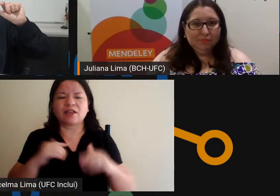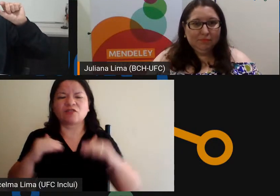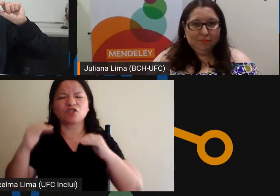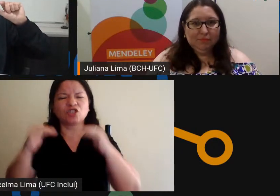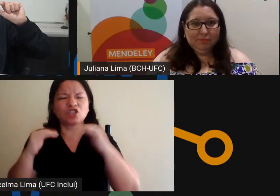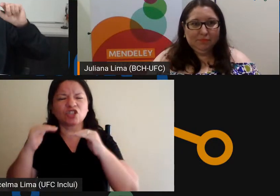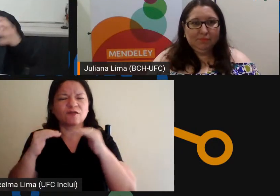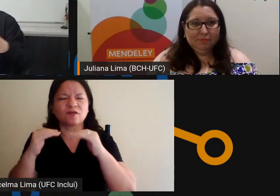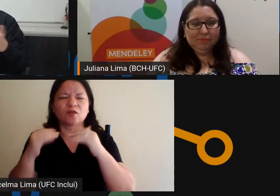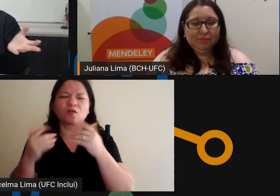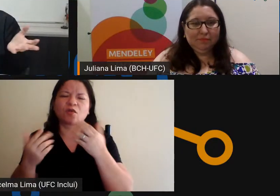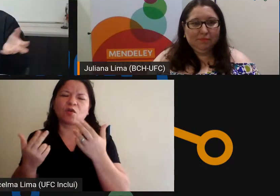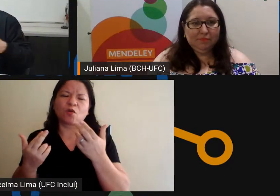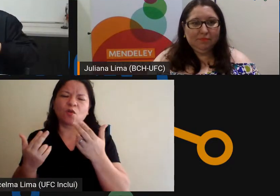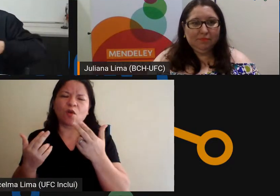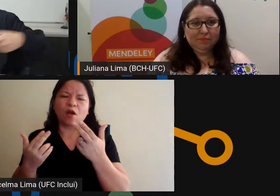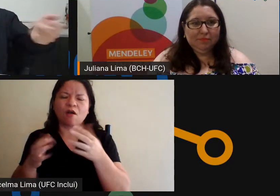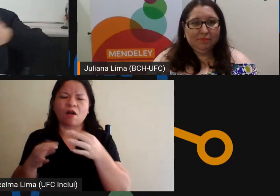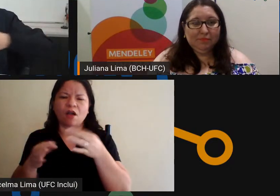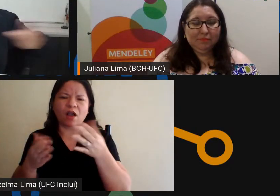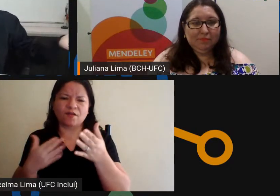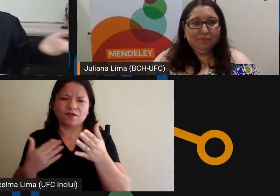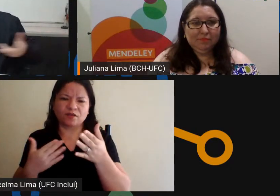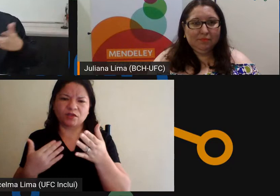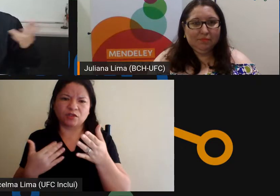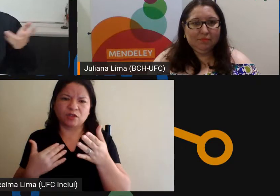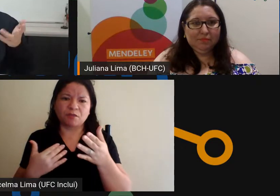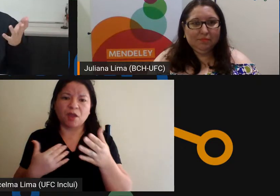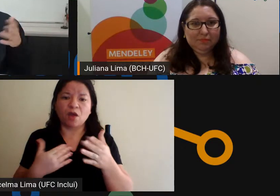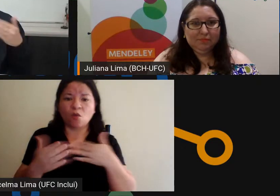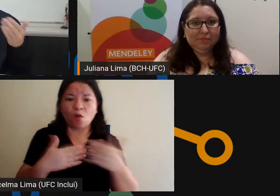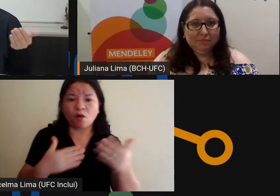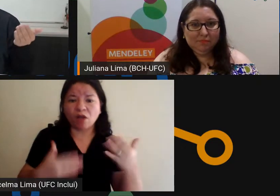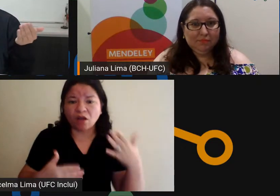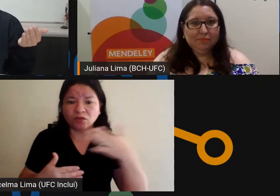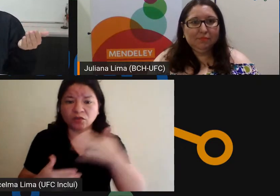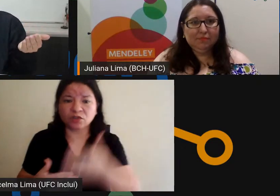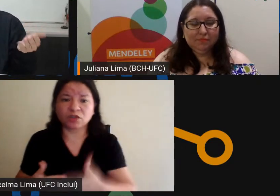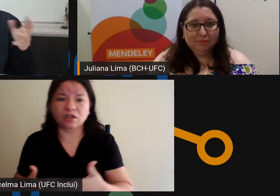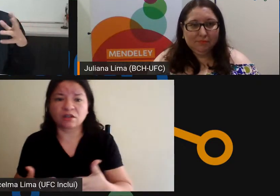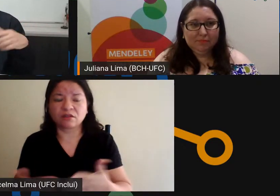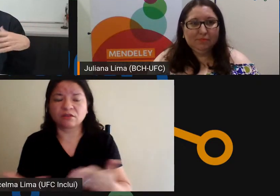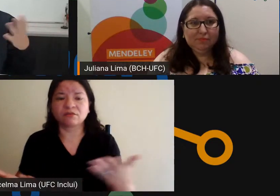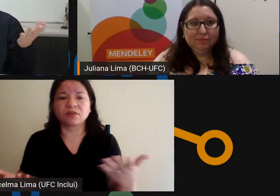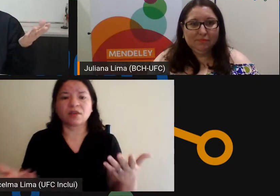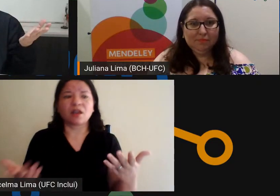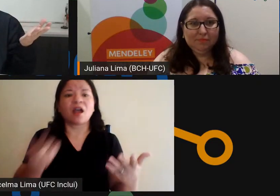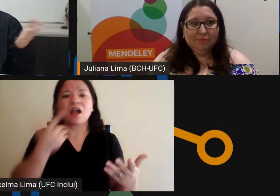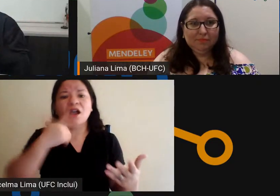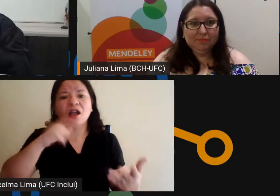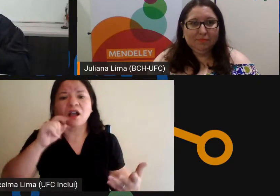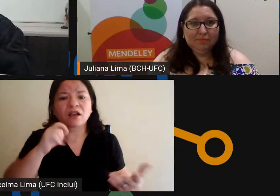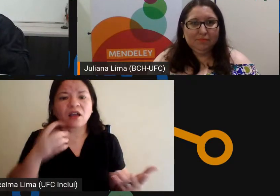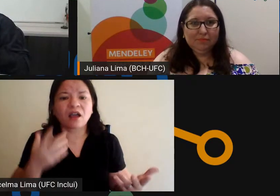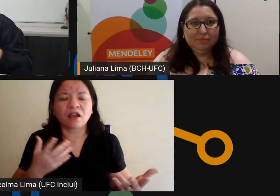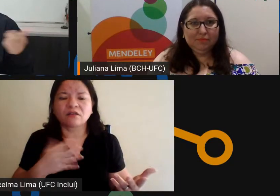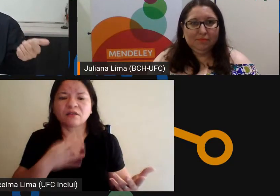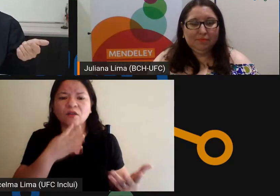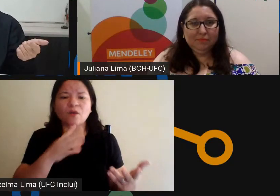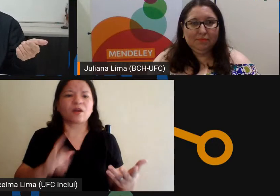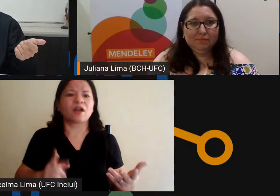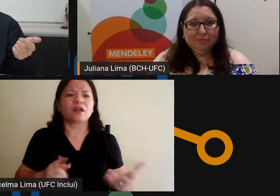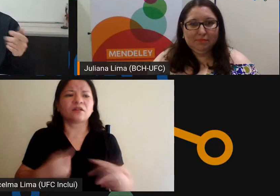Tá? Agora, quando qualquer um chega lá e vai criticando, você também não sabe quem é o cara, você também fica assim, bom, por que ele falou isso?